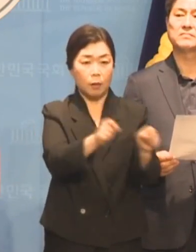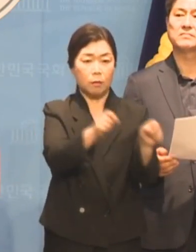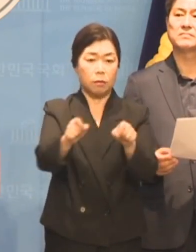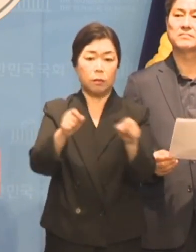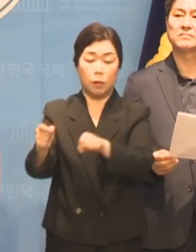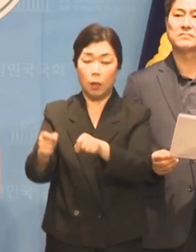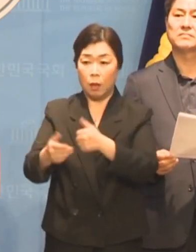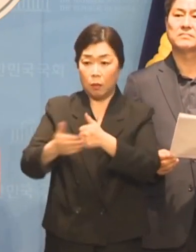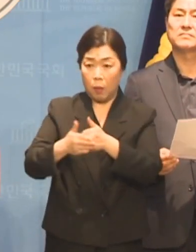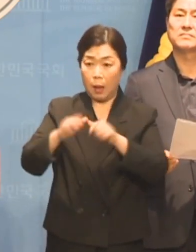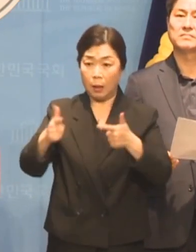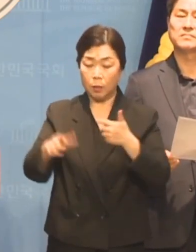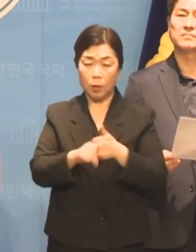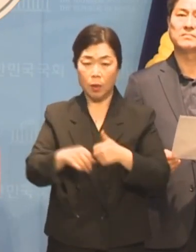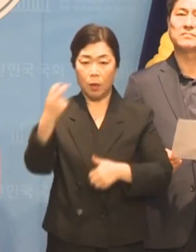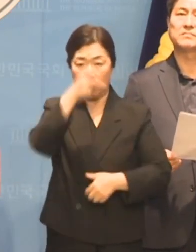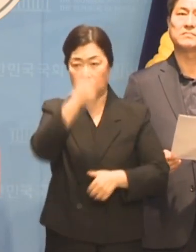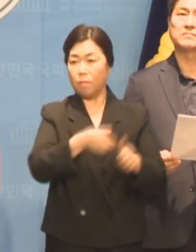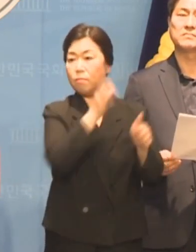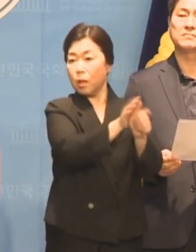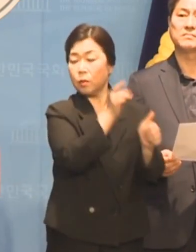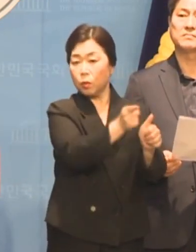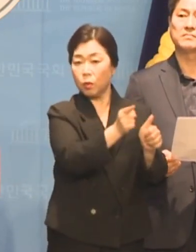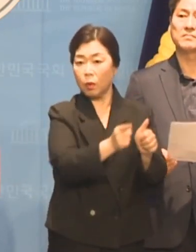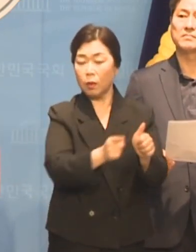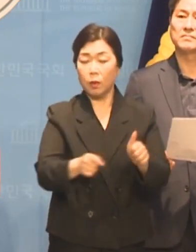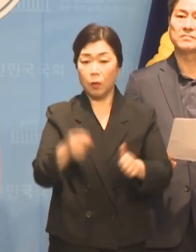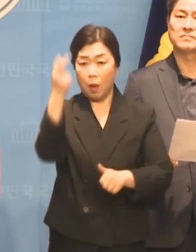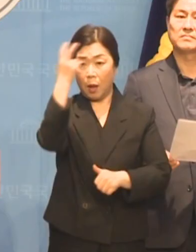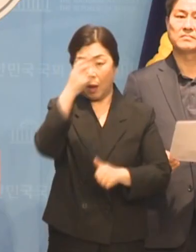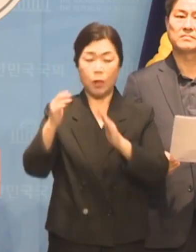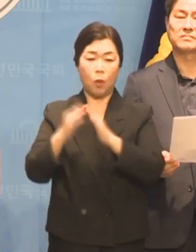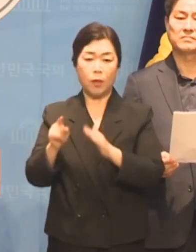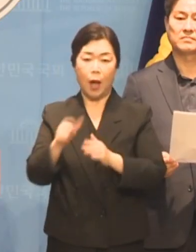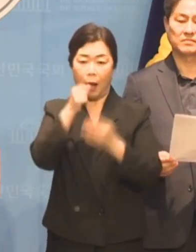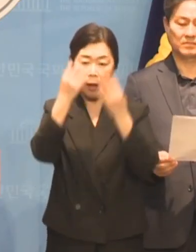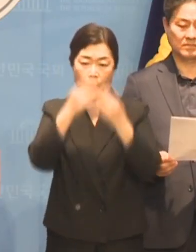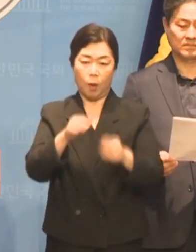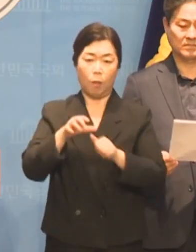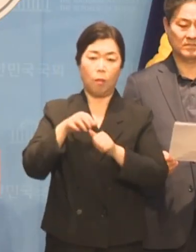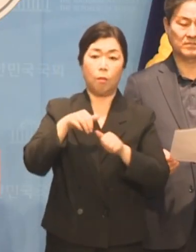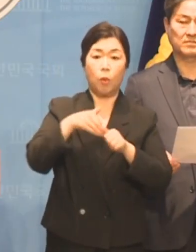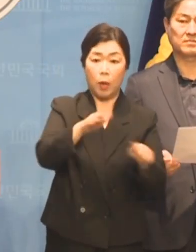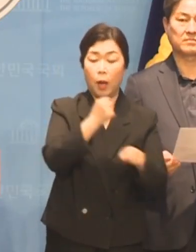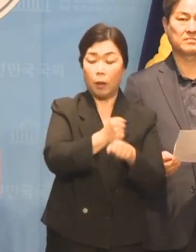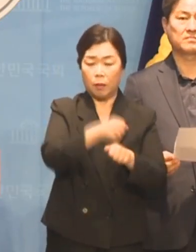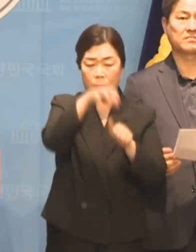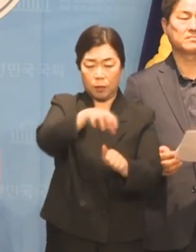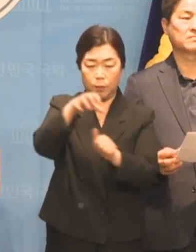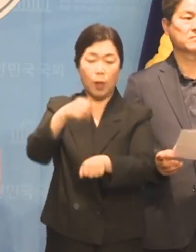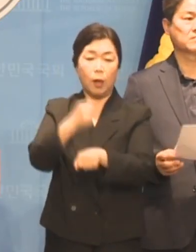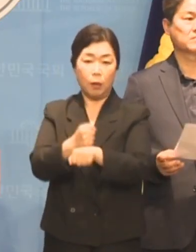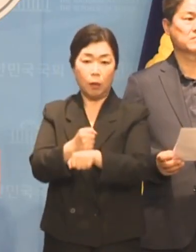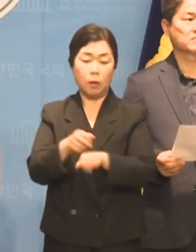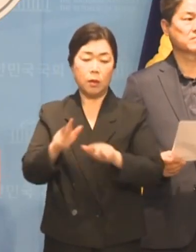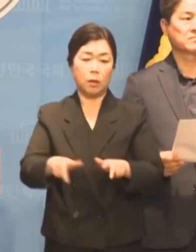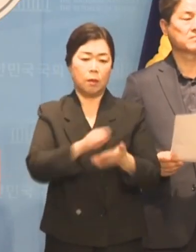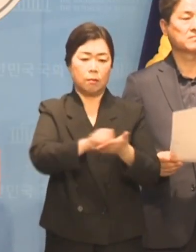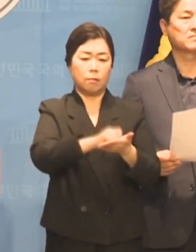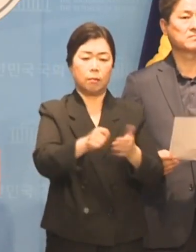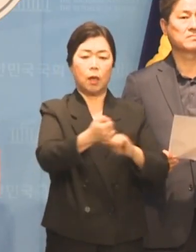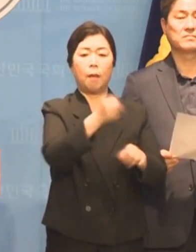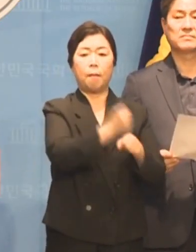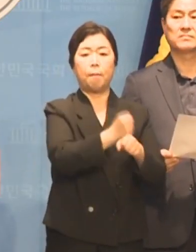않으면 검찰로 넘긴다, 감사방해로 감옥에 넣겠다며 관련자를 겁박하고 이미 써져 있는 조서에 동의하도록 강요하는